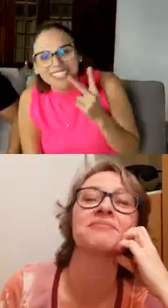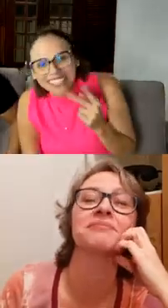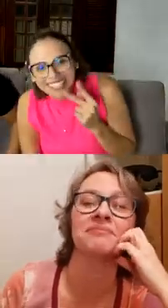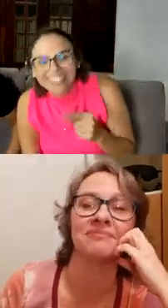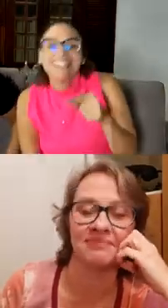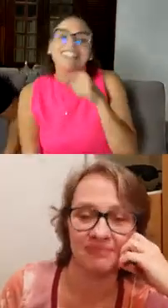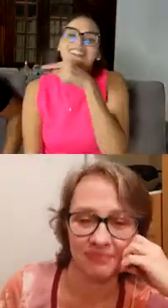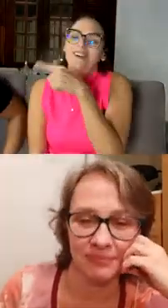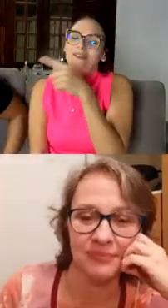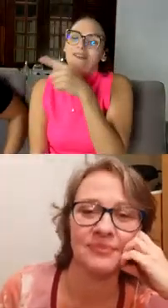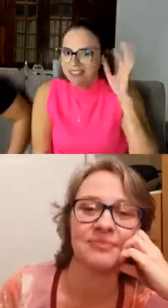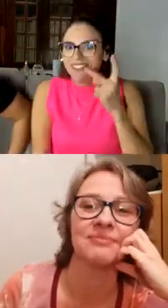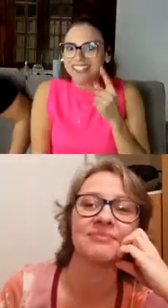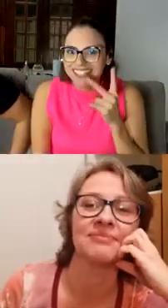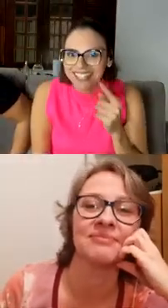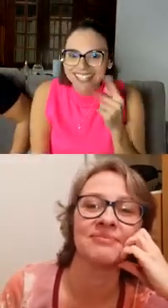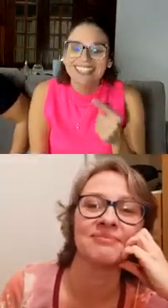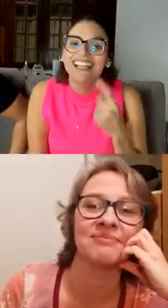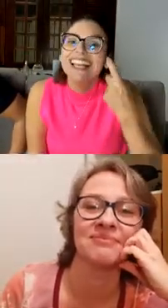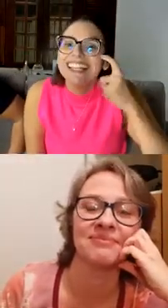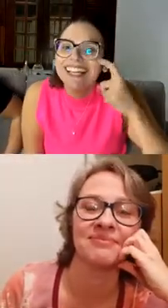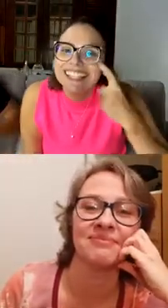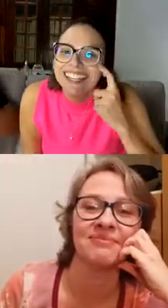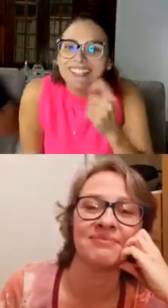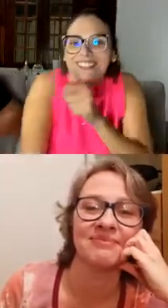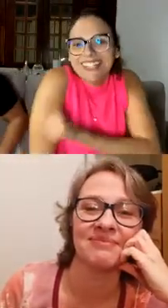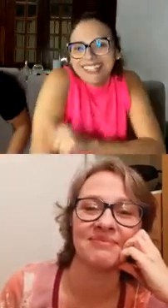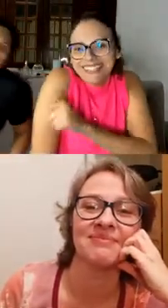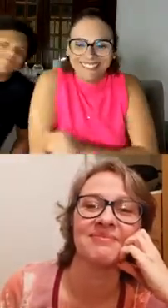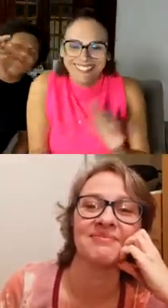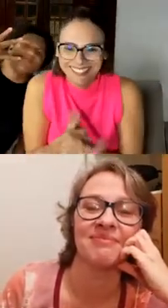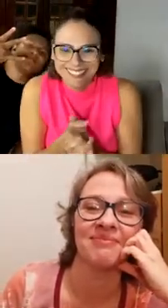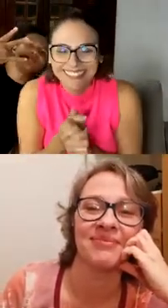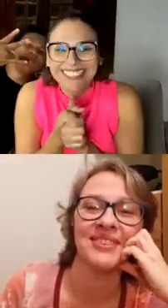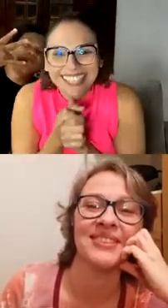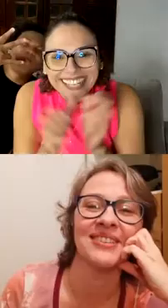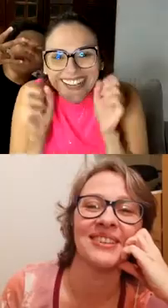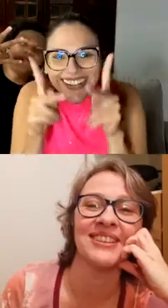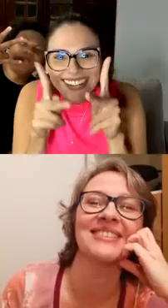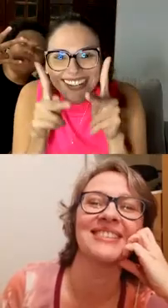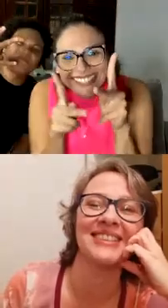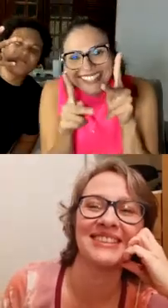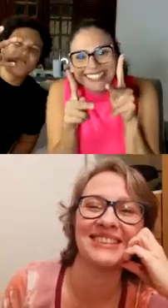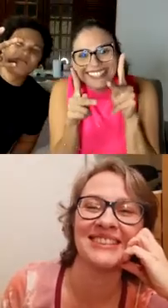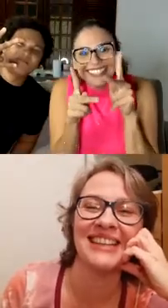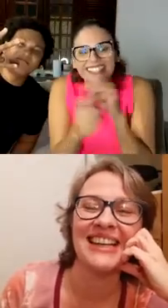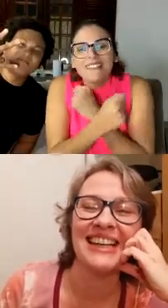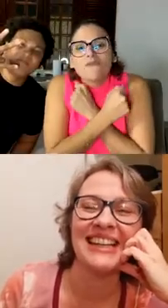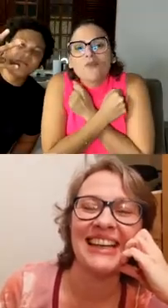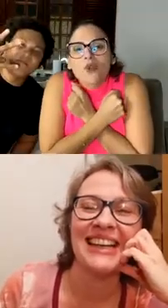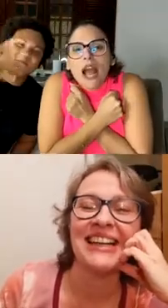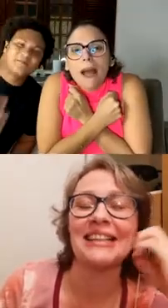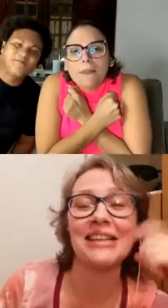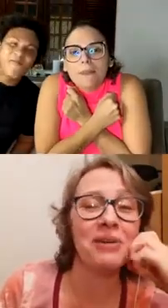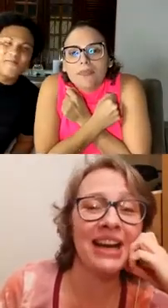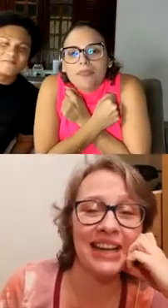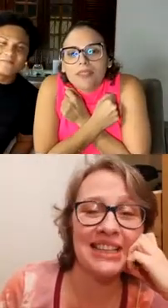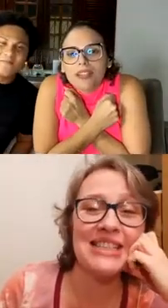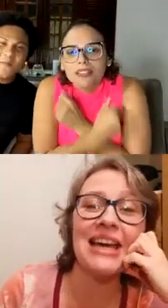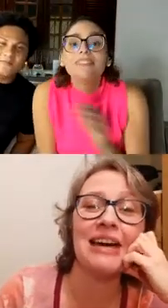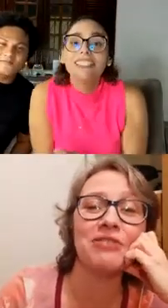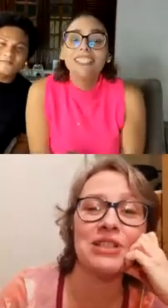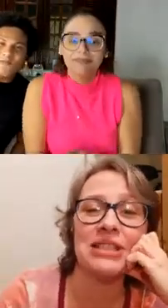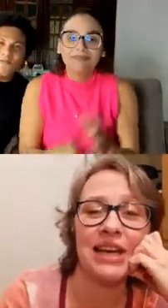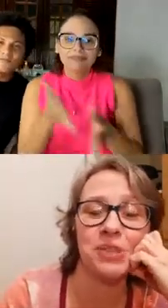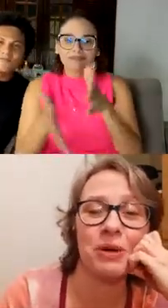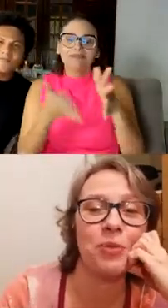Eu Fortaleza, Roberto Fortaleza e a Andréa no Rio. Ok. Deixa eu agradecer